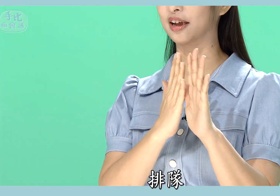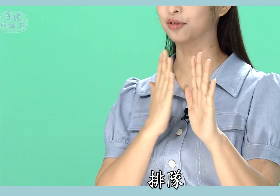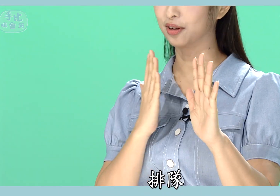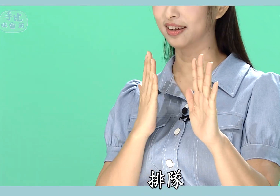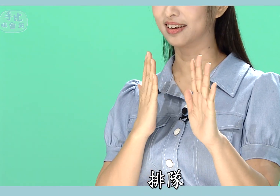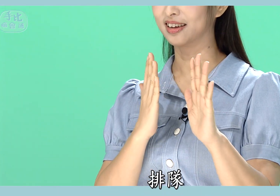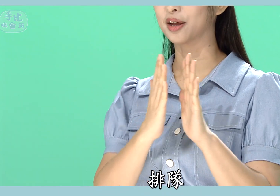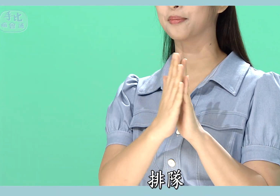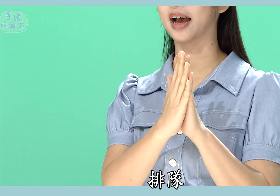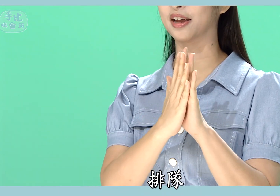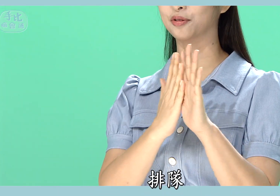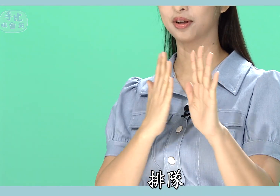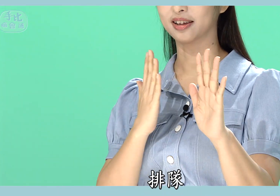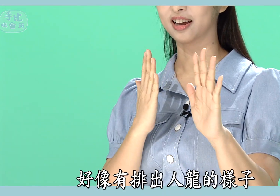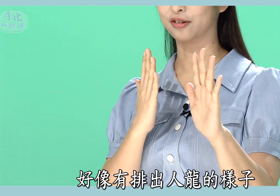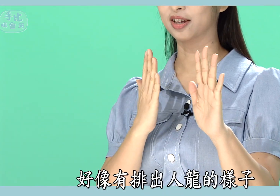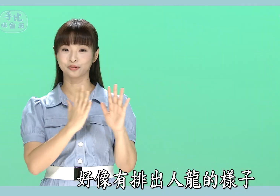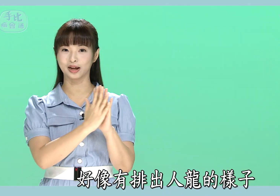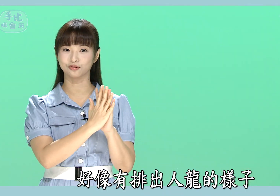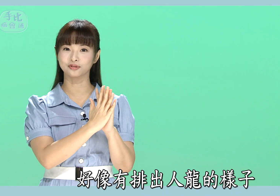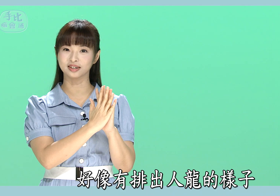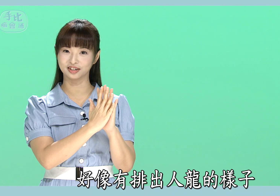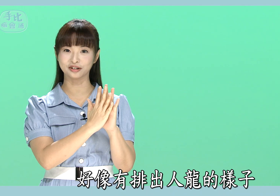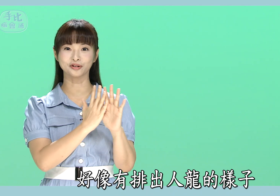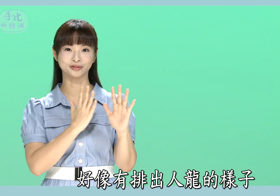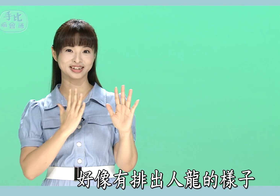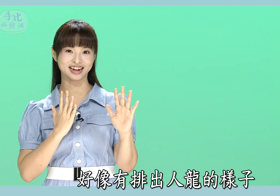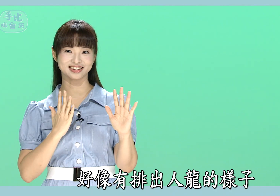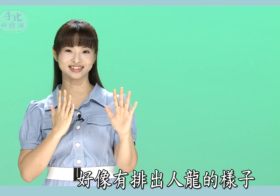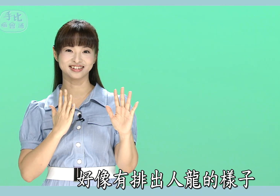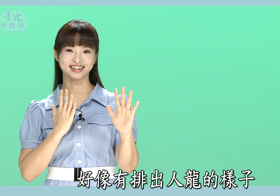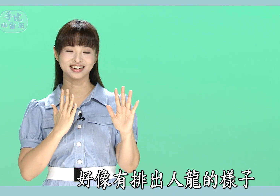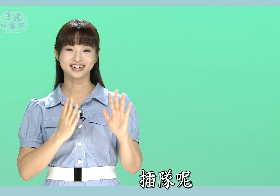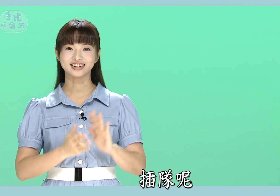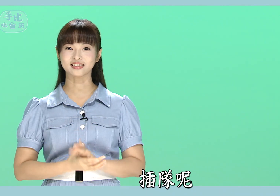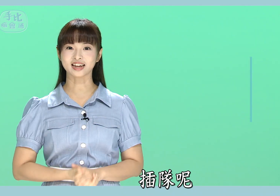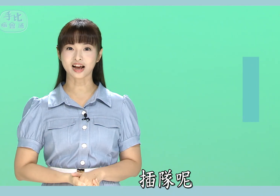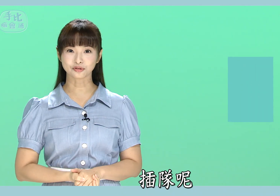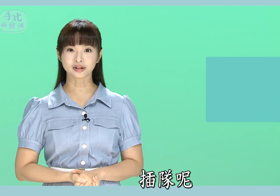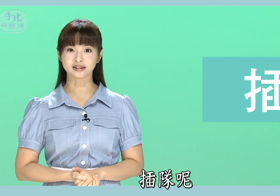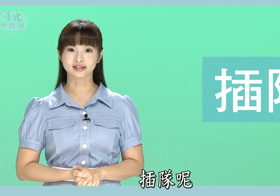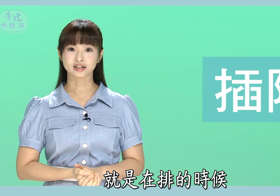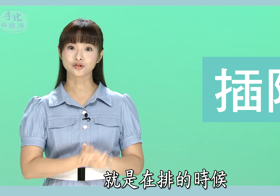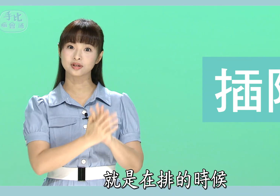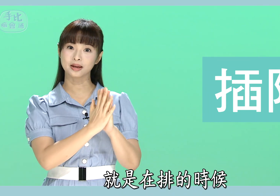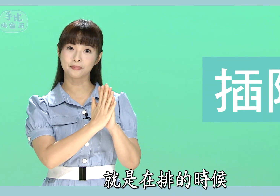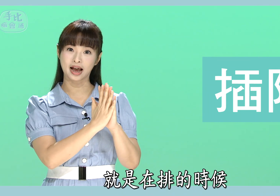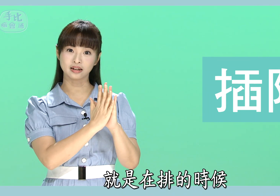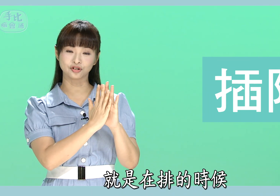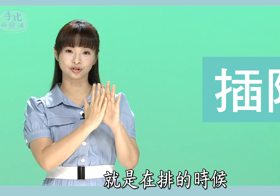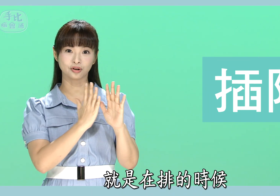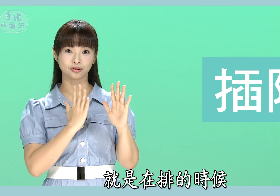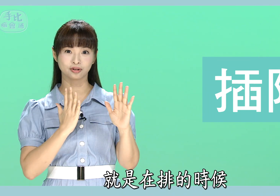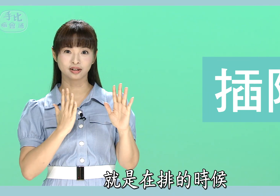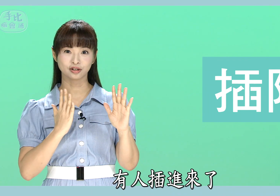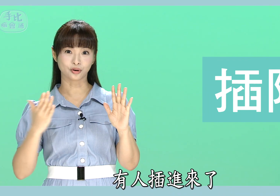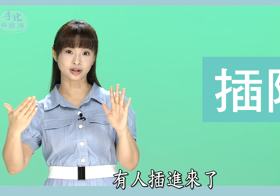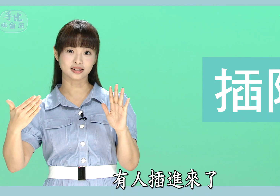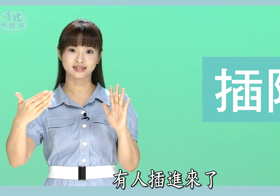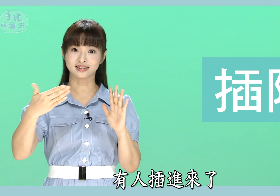队，排队，好像有排出人龙的样子。那插队呢，就是在排的时候有人插